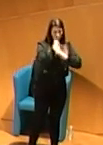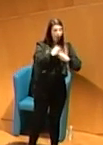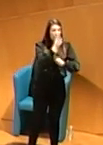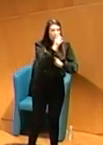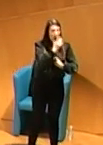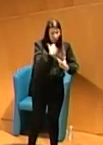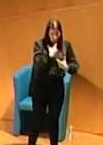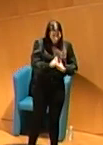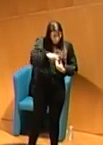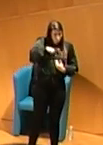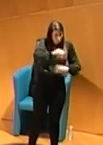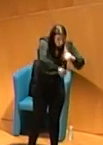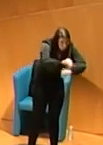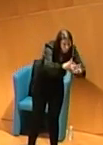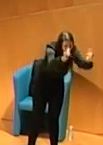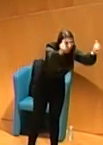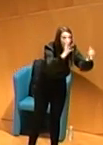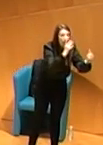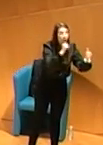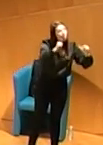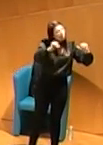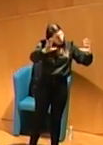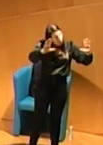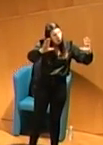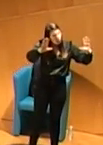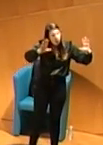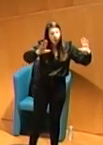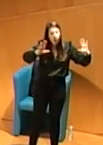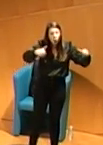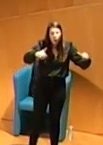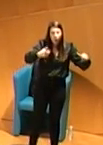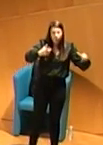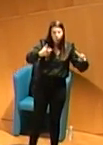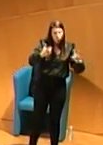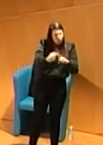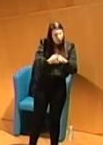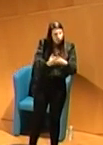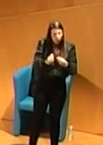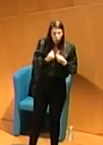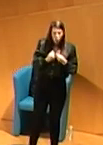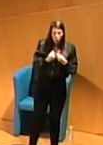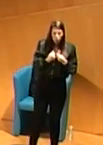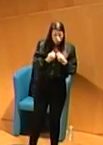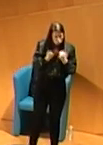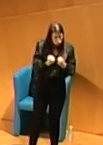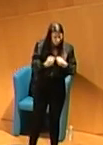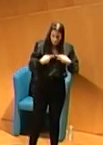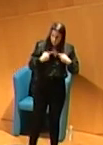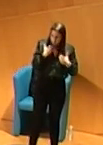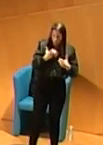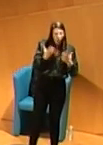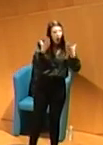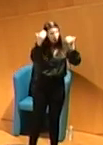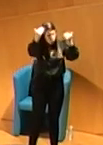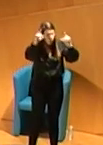enfants, ils ne vont pas guérir, mais on a retrouvé notre force de vie, on a retrouvé de l'espoir, on a